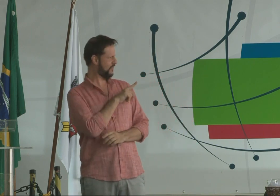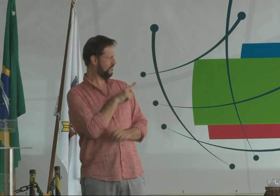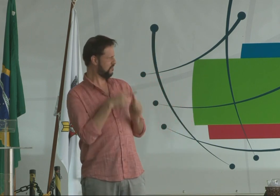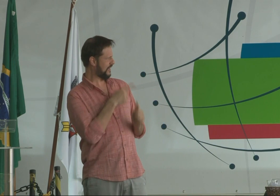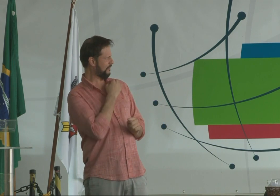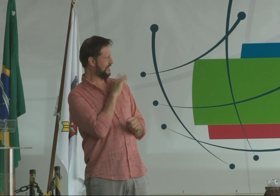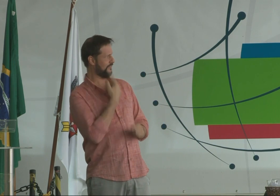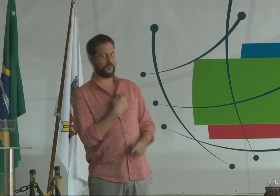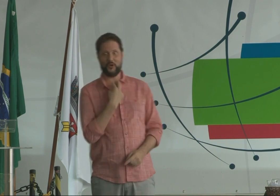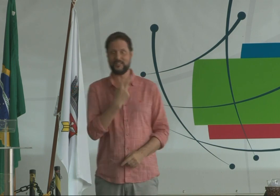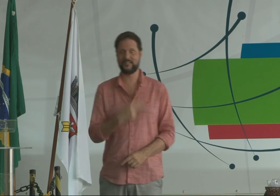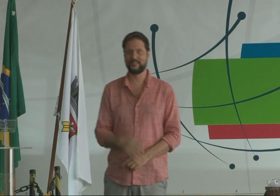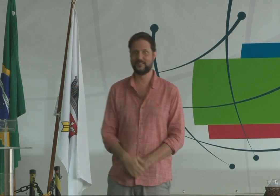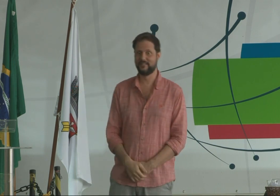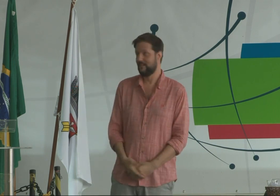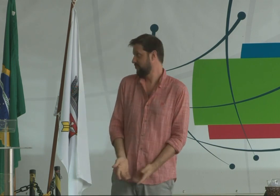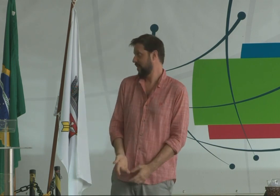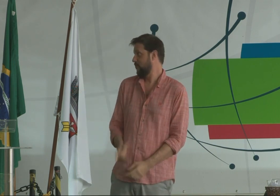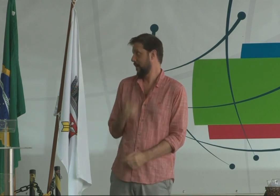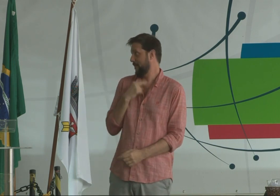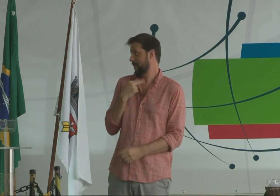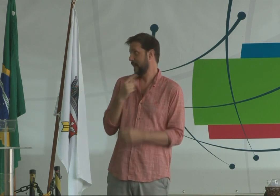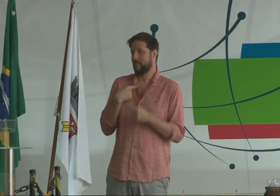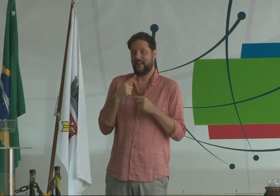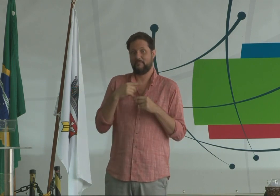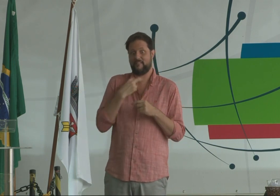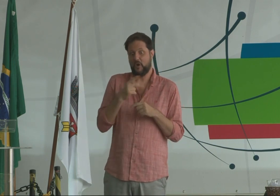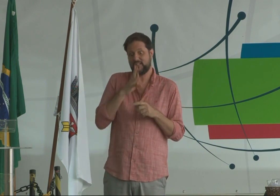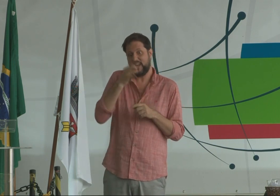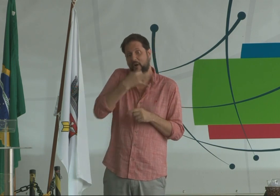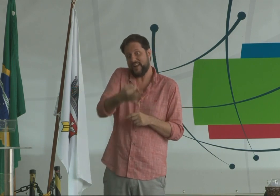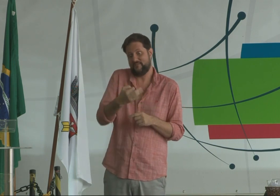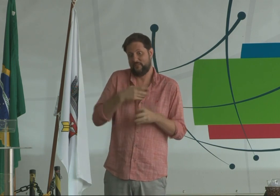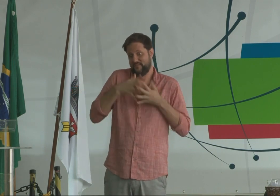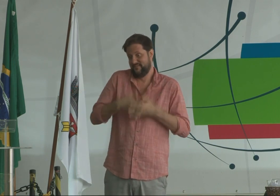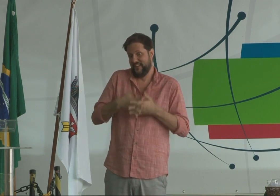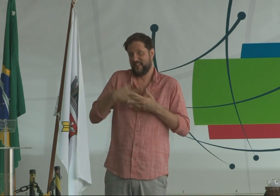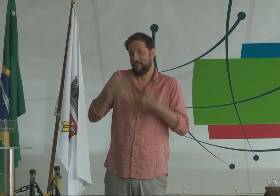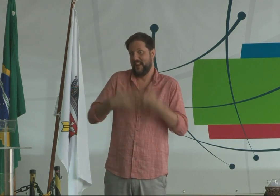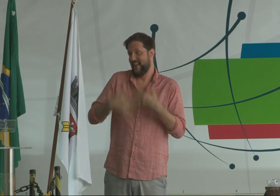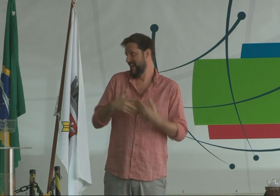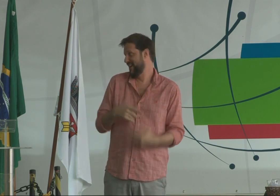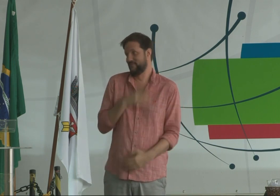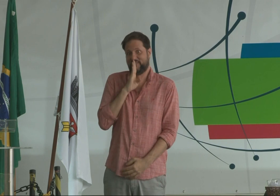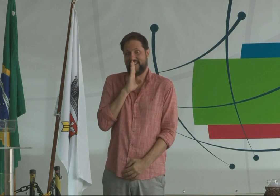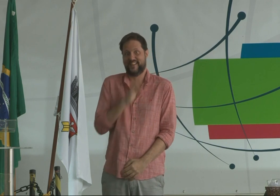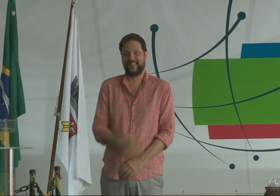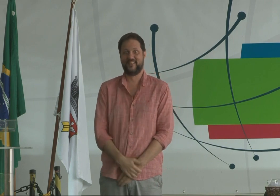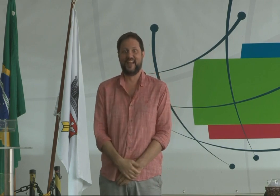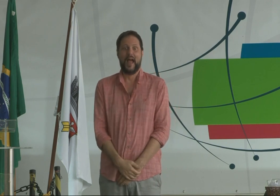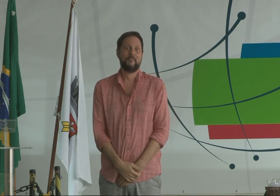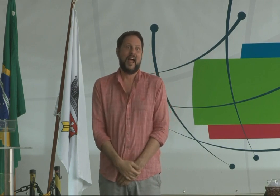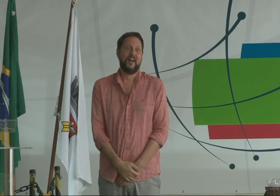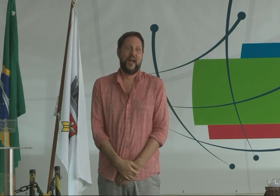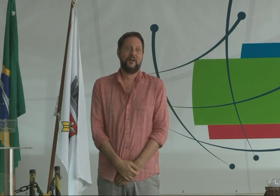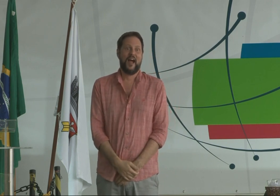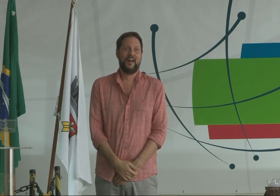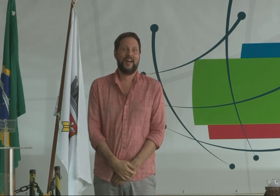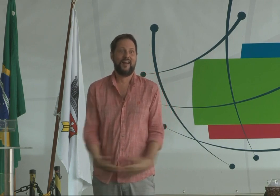tentando, e todo mundo olhando, percebendo, mas sem voz nenhuma. Aí ela, porque você não tem voz, então ela, pode tampar, Que eu fico só...